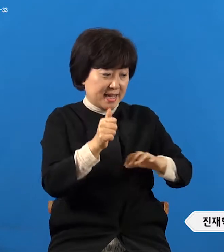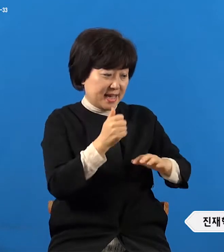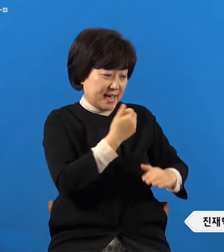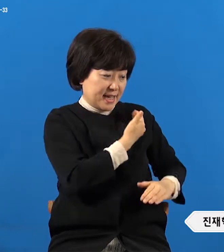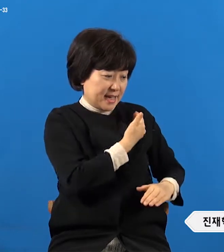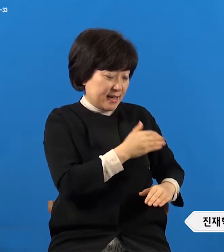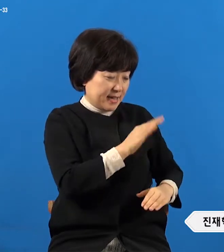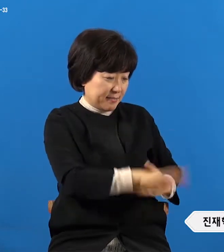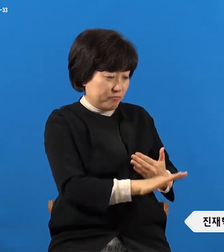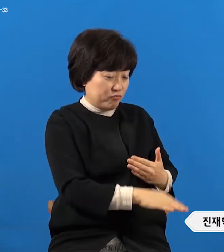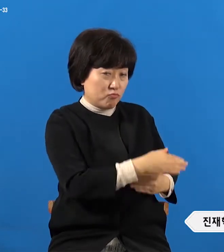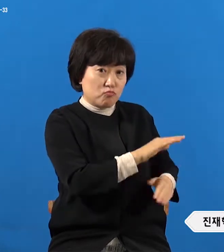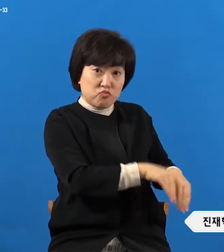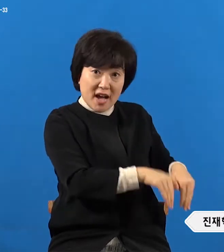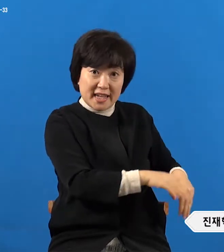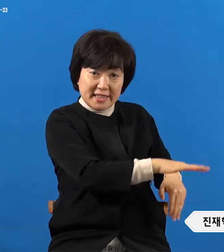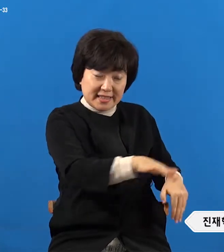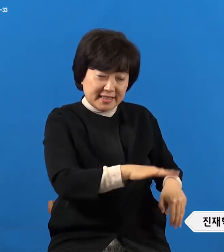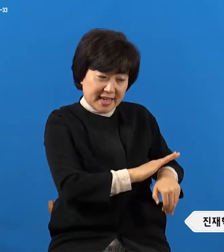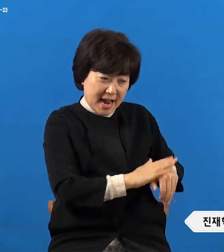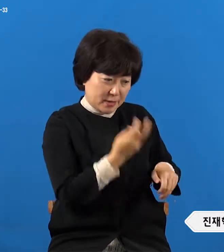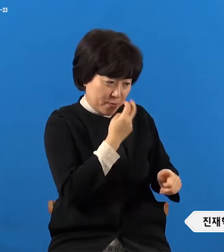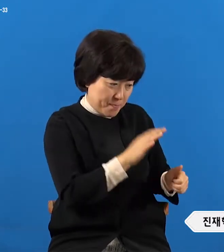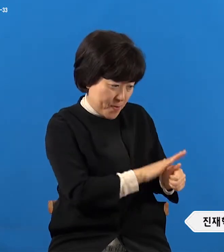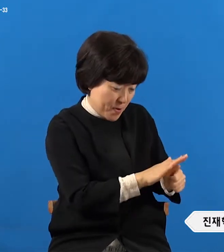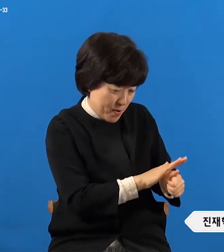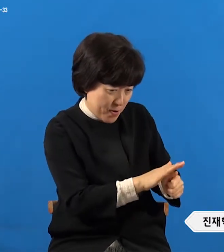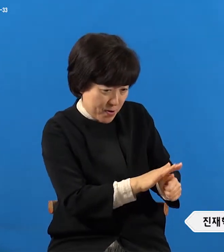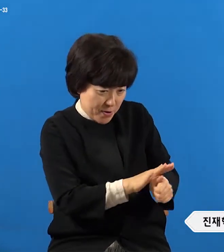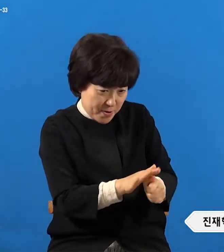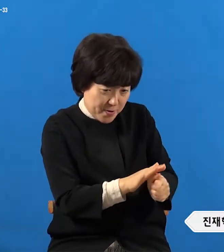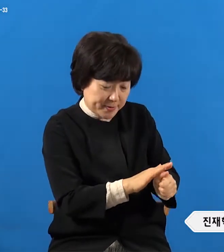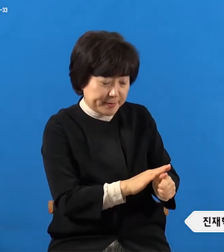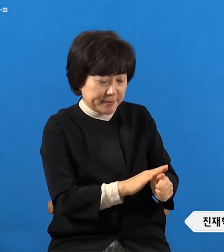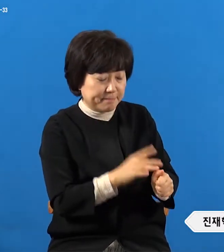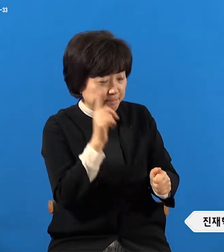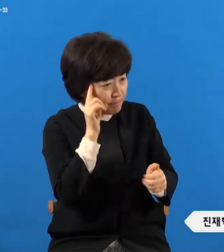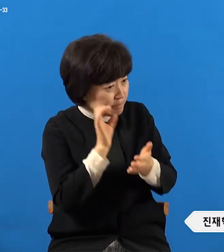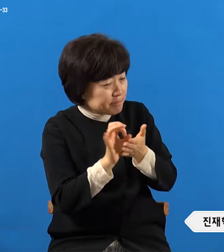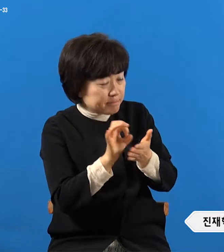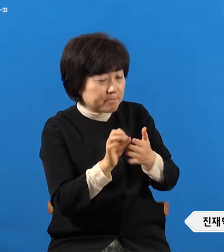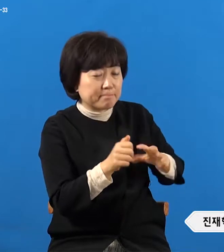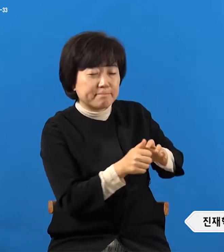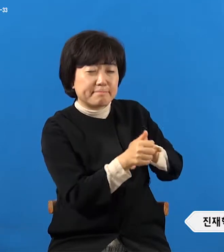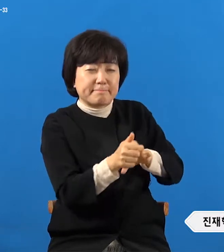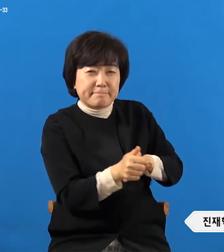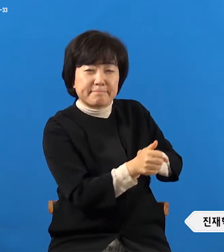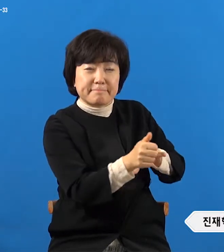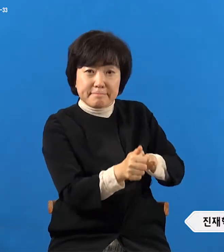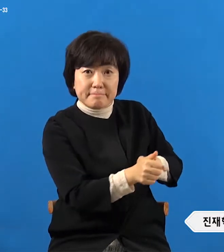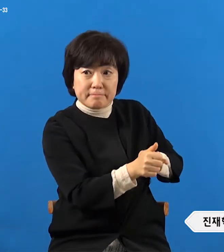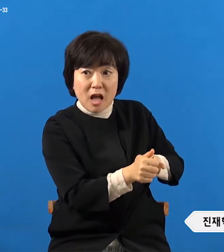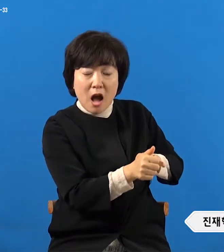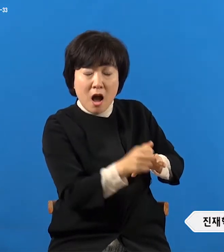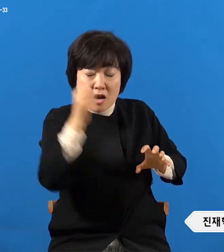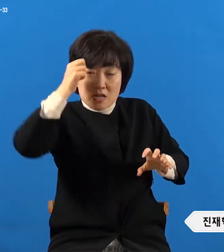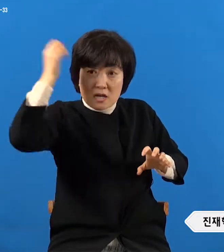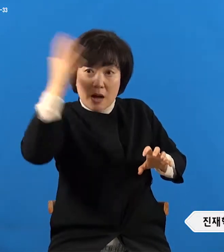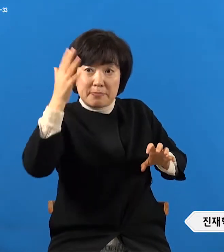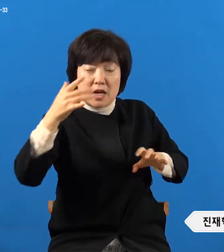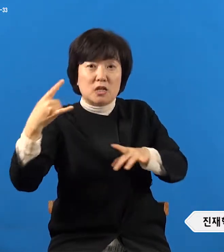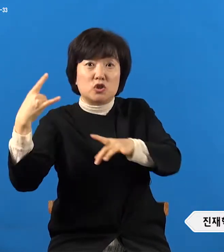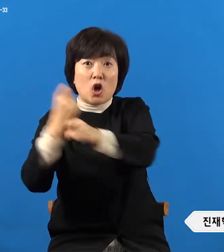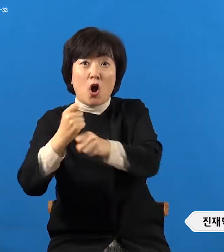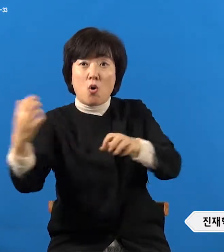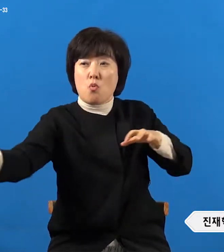최선을 다하고 있었습니다. 그러나 어느 날 베트공에서 대대적인 기습을 합니다. 갑작스런 적의